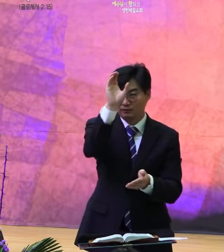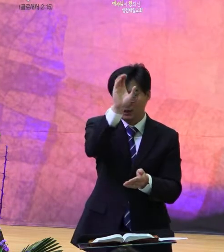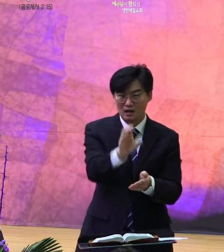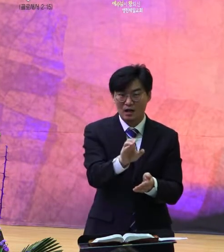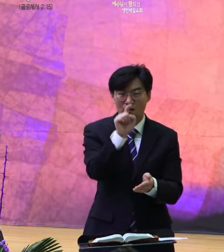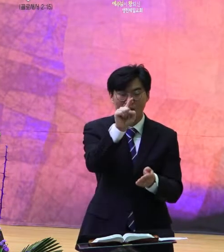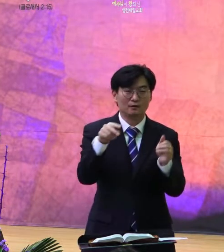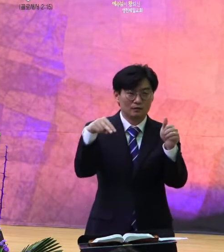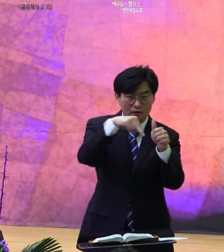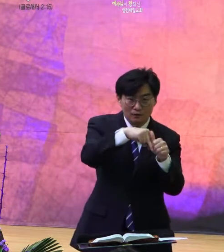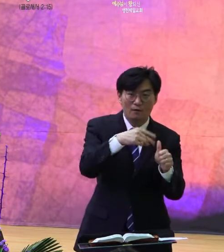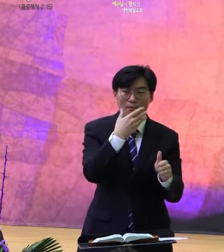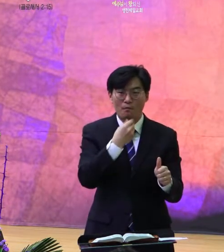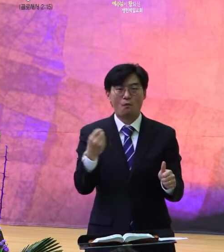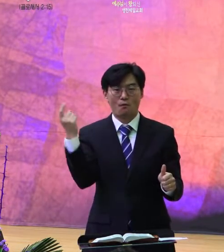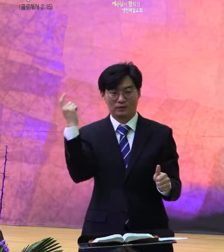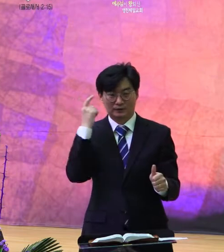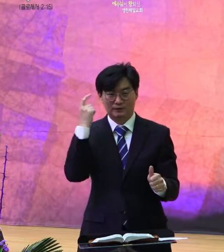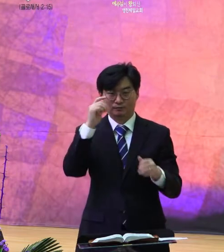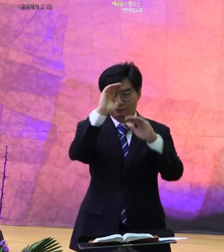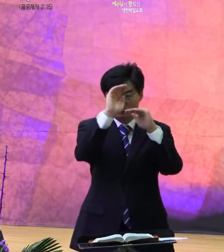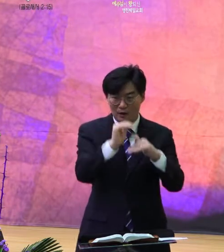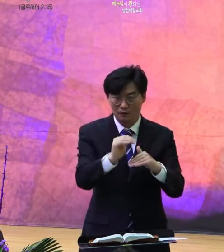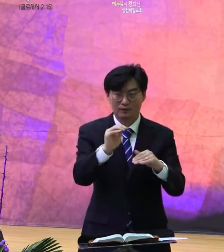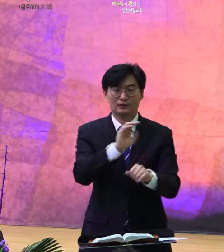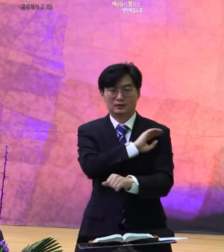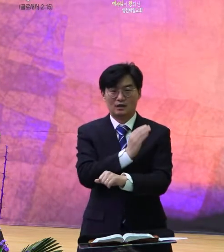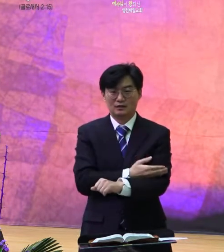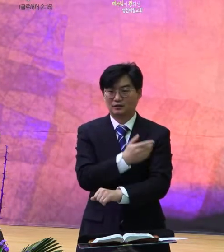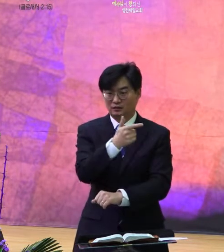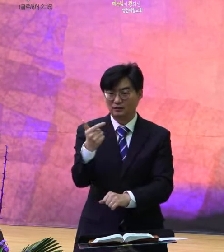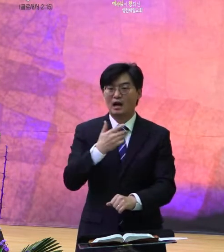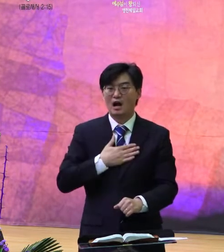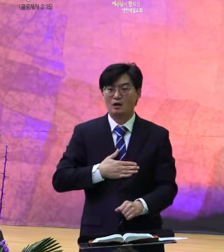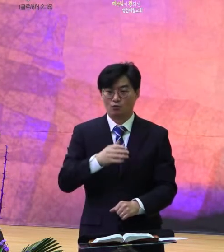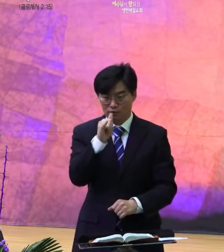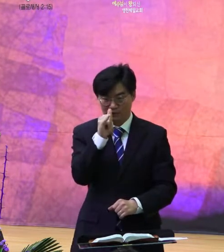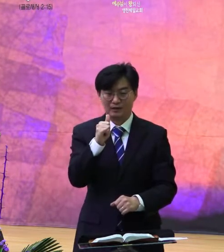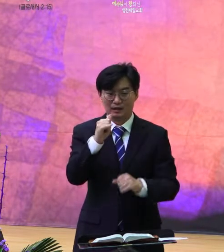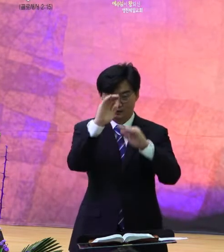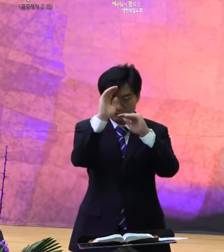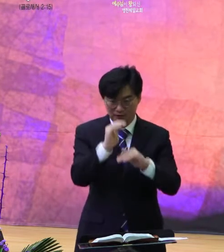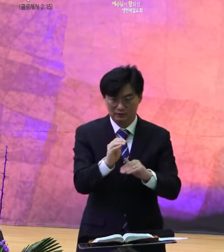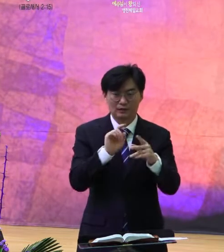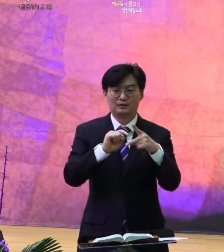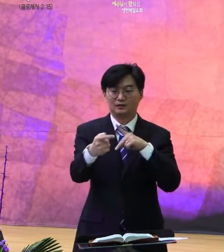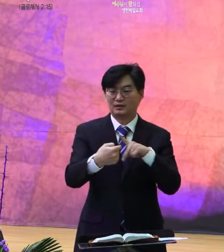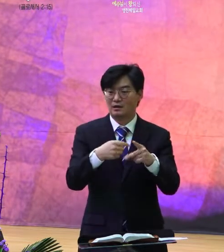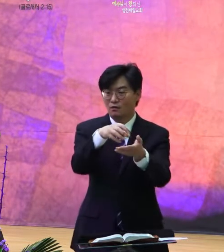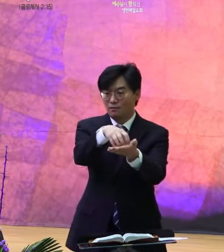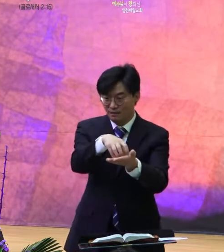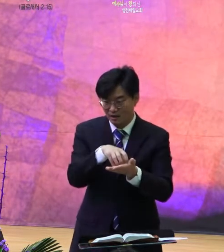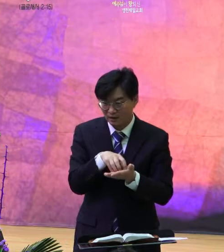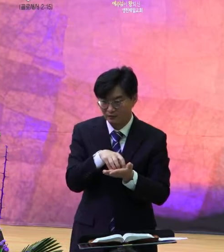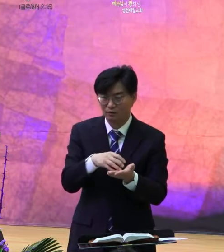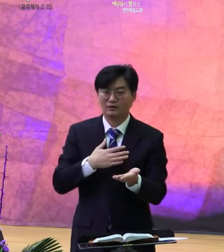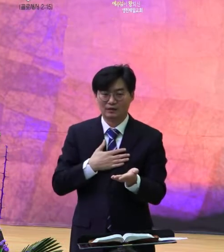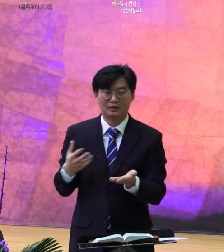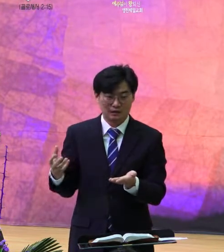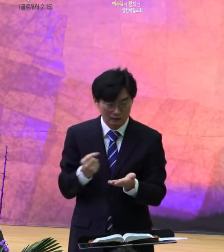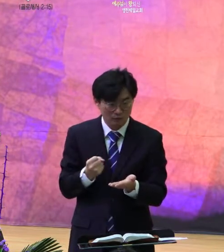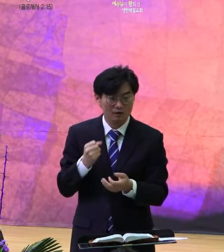경험하고, 그리고 매일매일 십자가의 복음을 여러분 안에 계속해서 스스로 선포하시고, 그래서 늘